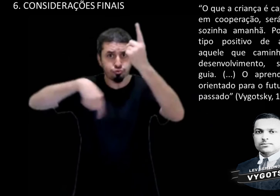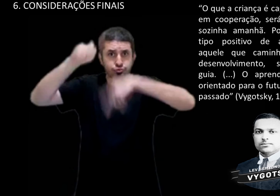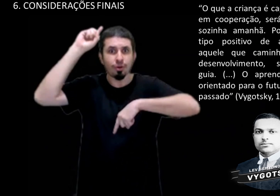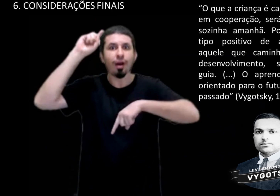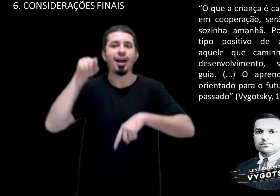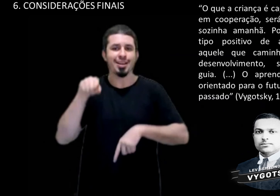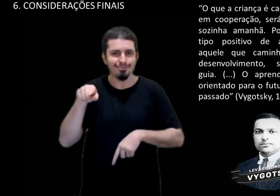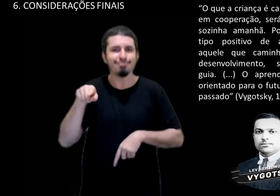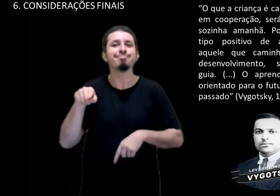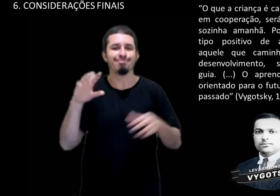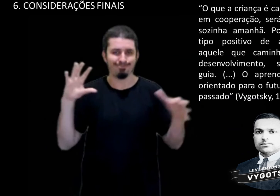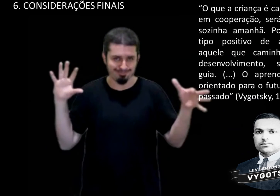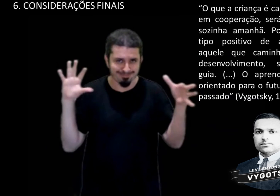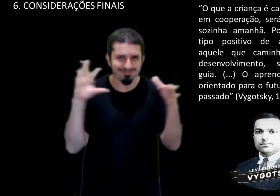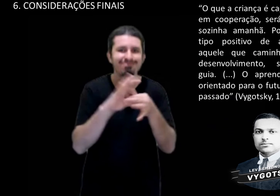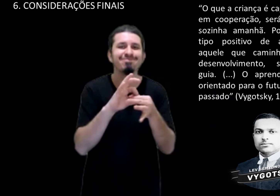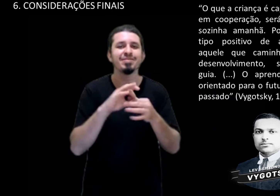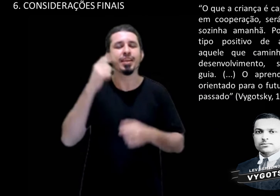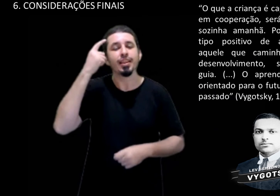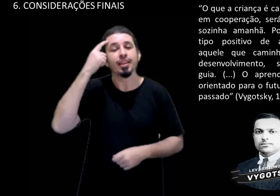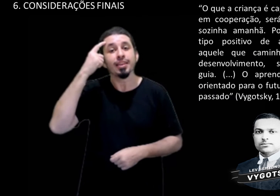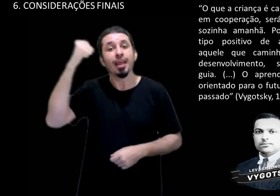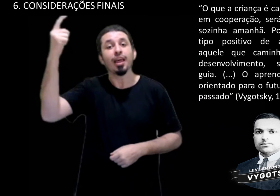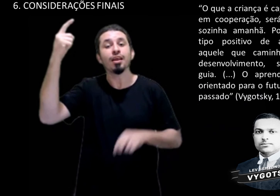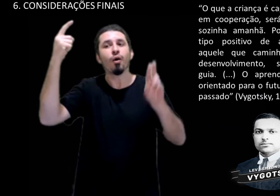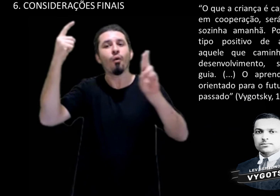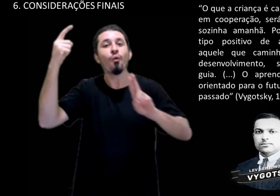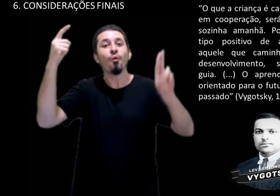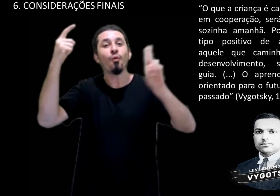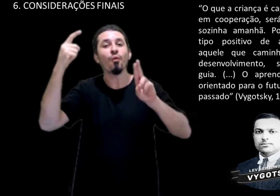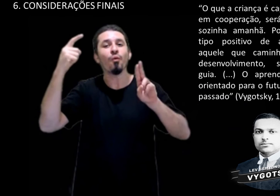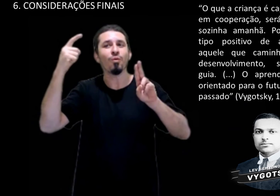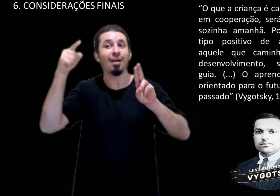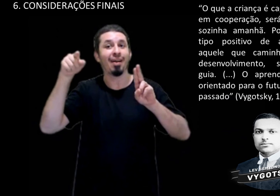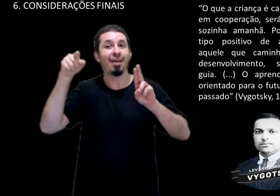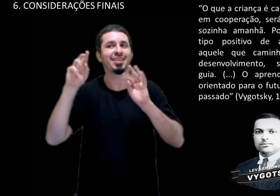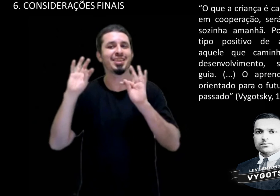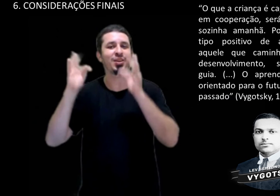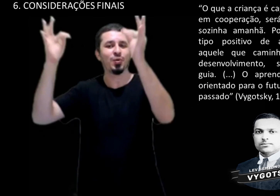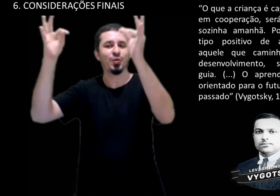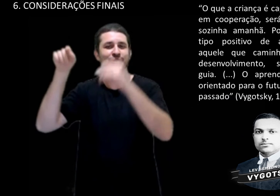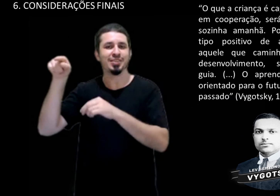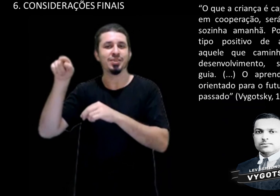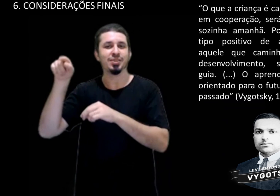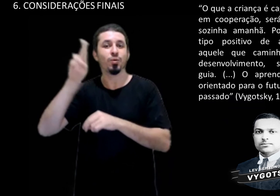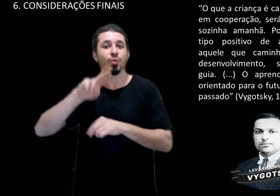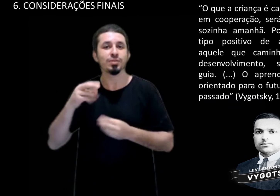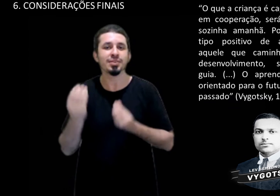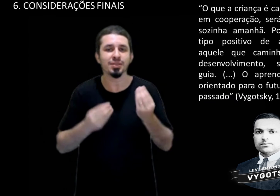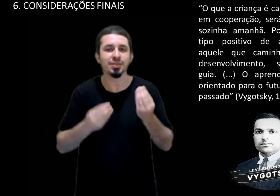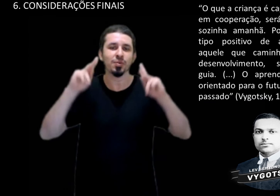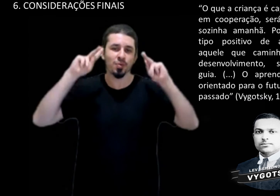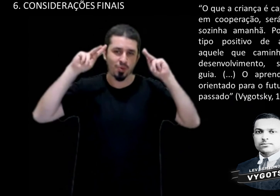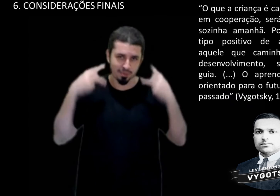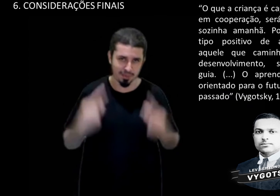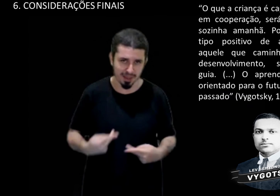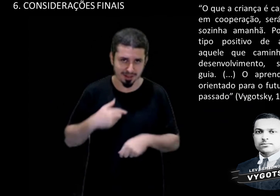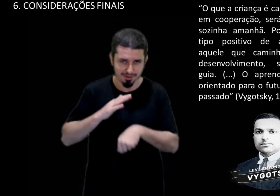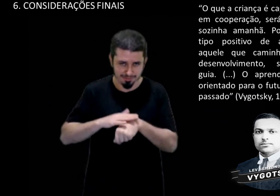os resultados promissores em termos de avanços educacionais relacionam-se diretamente com a ideia do uso